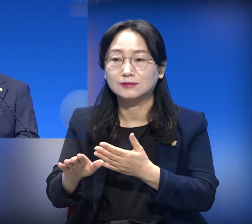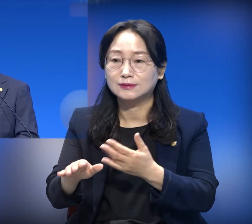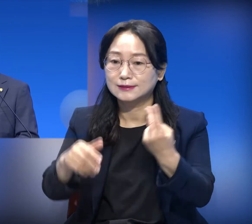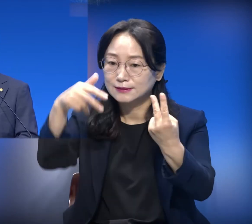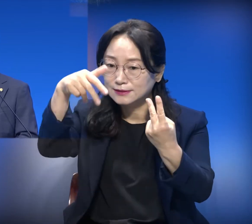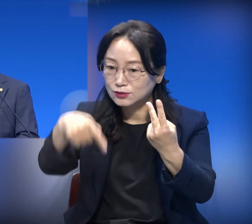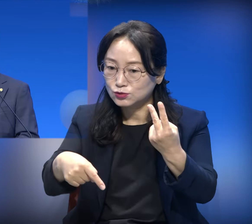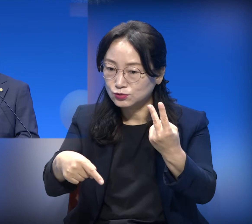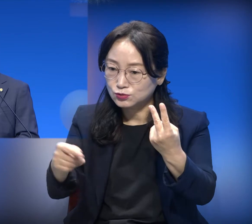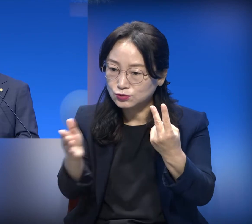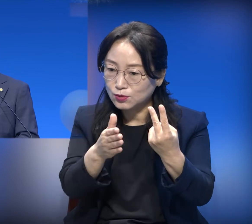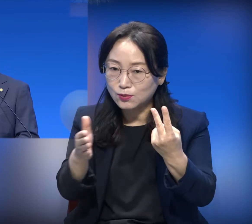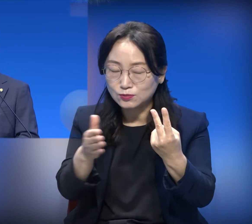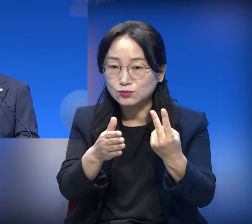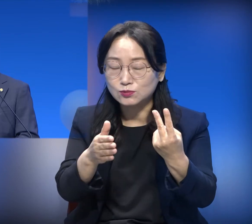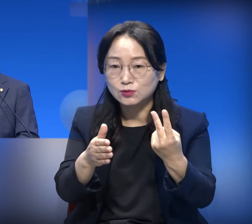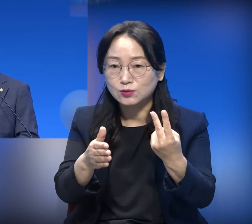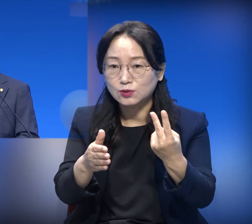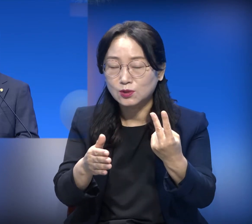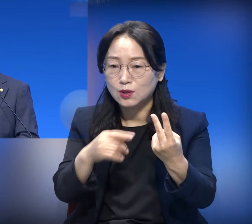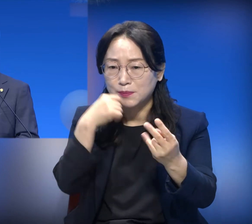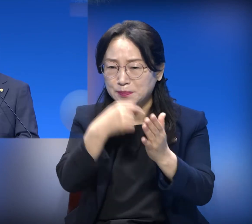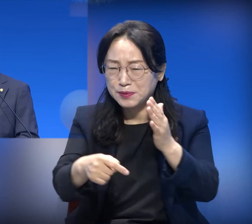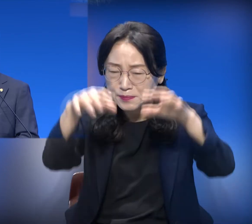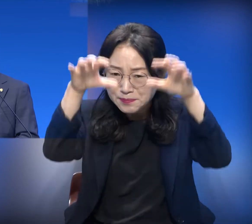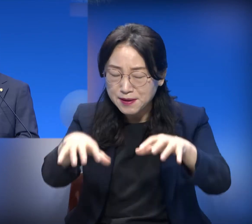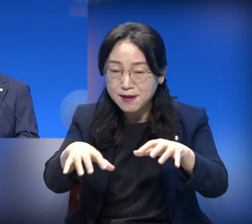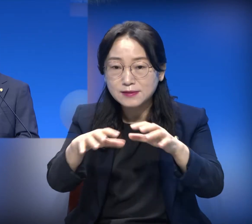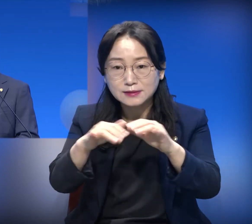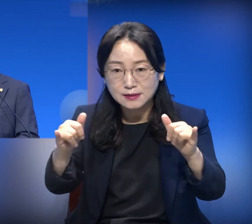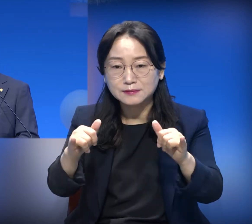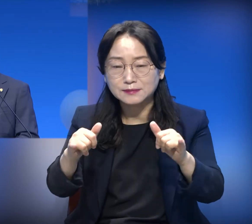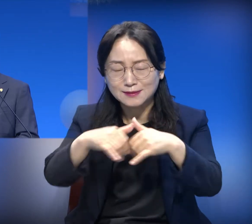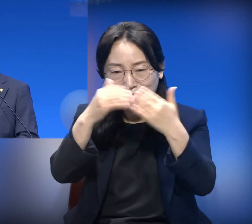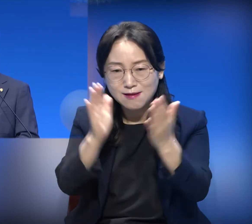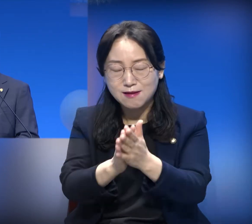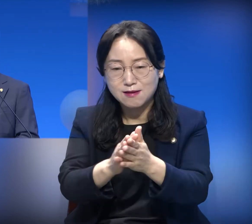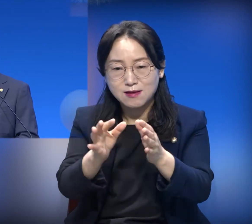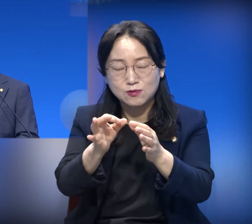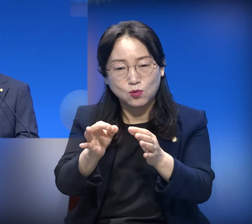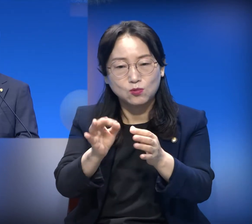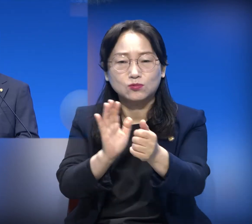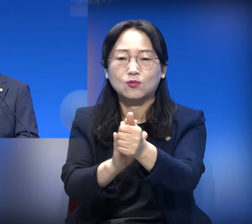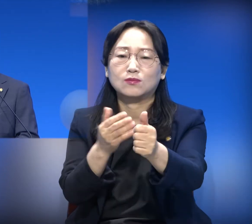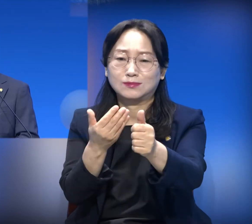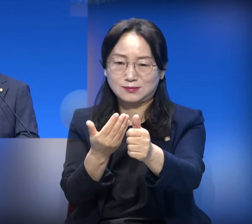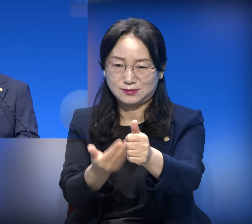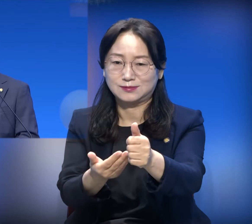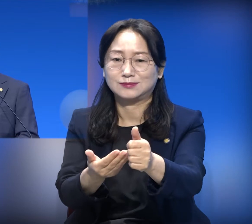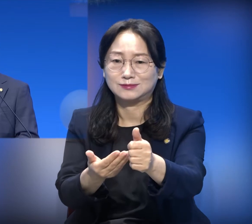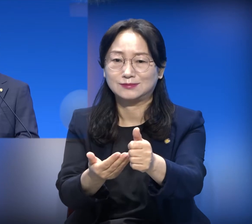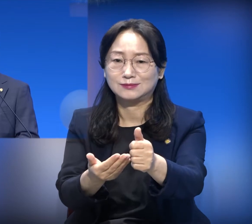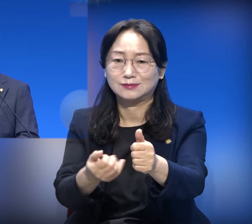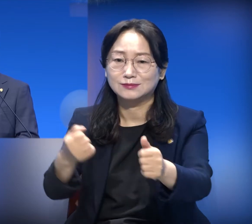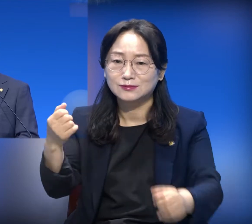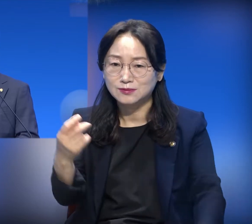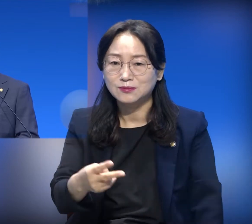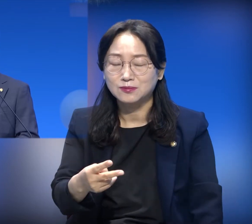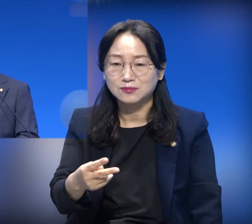2주 안으로 이번 폭우로 피해 입은 분들에게는 다 지원이 나가고